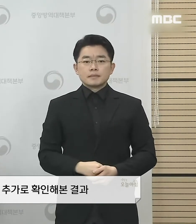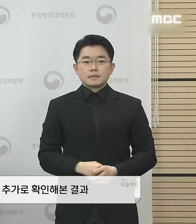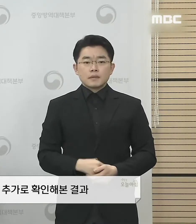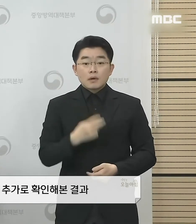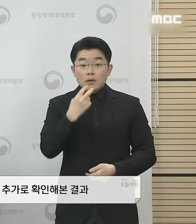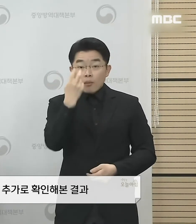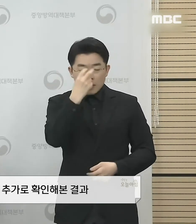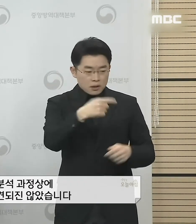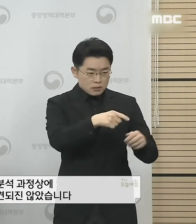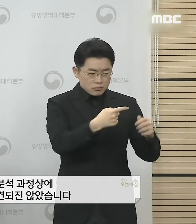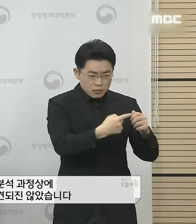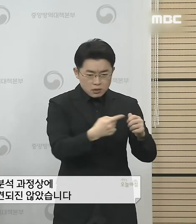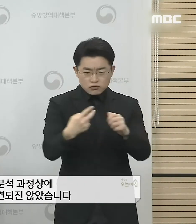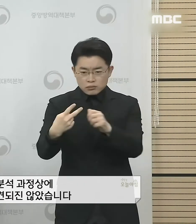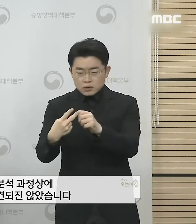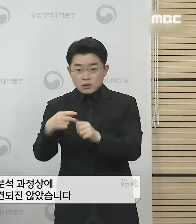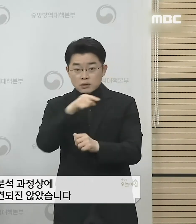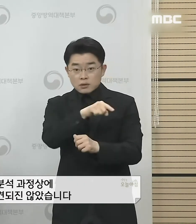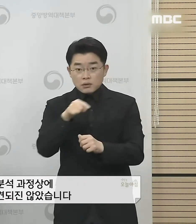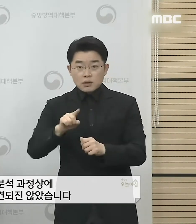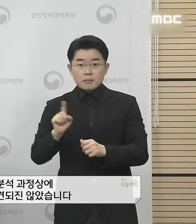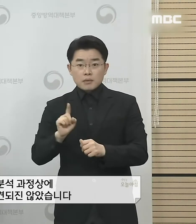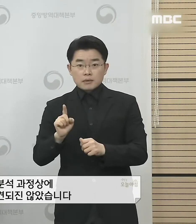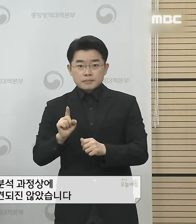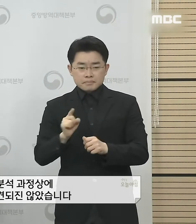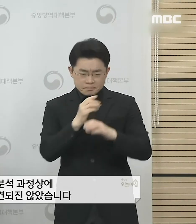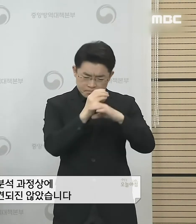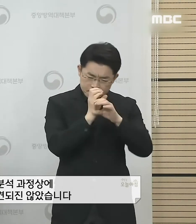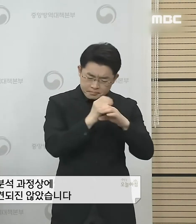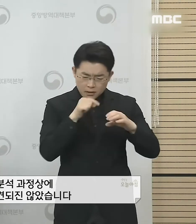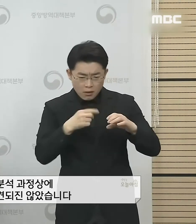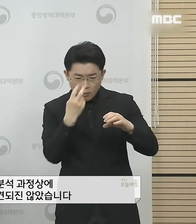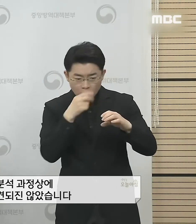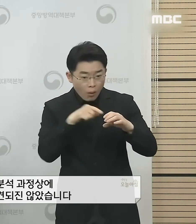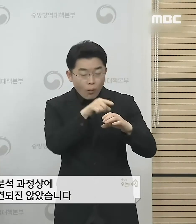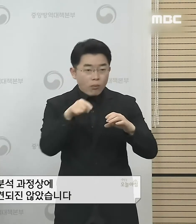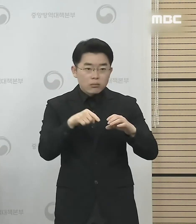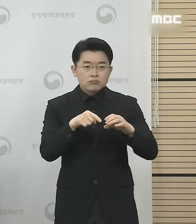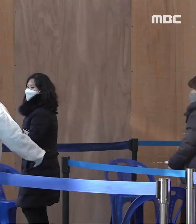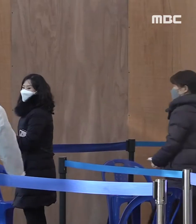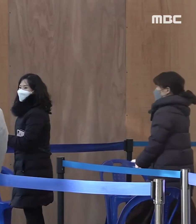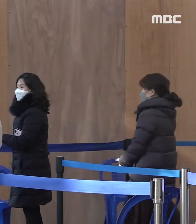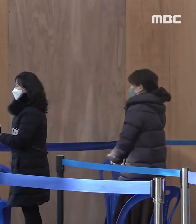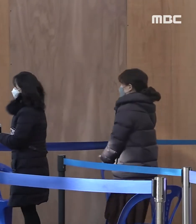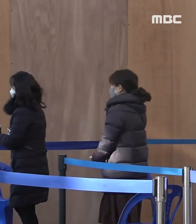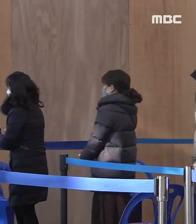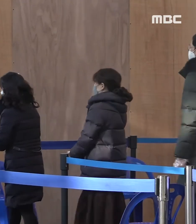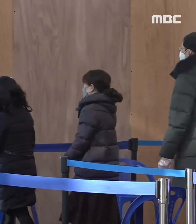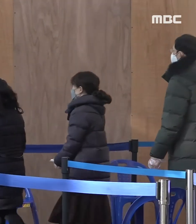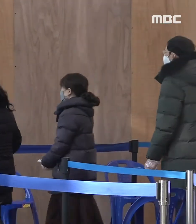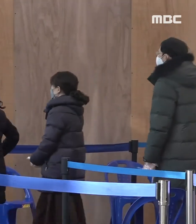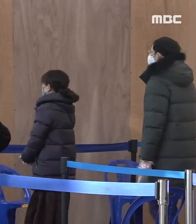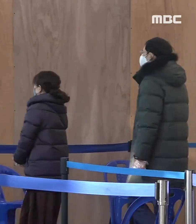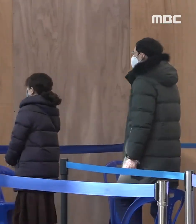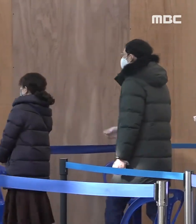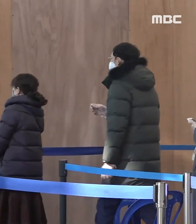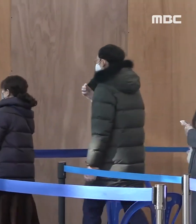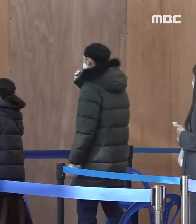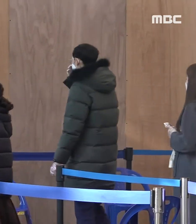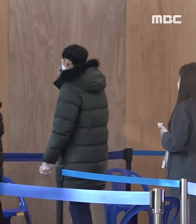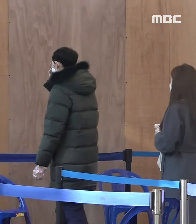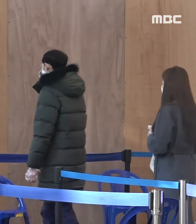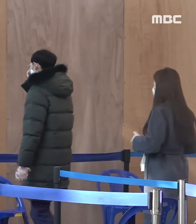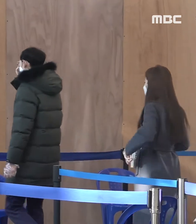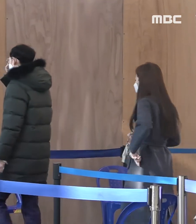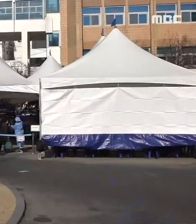해본 결과로는 현재까지는 검사 분석 과정상에 특별한 문제가 발견되진 않았습니다. 무증상 감염자를 찾기 위해